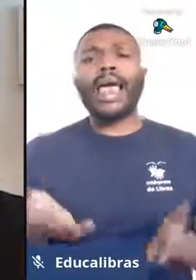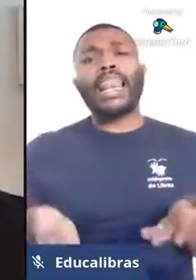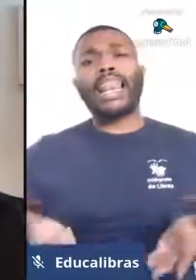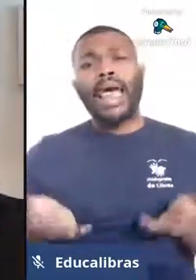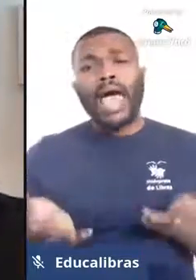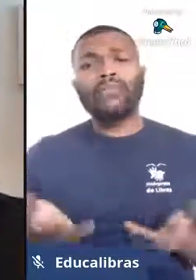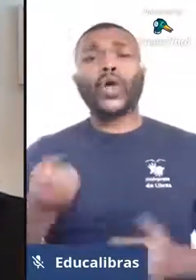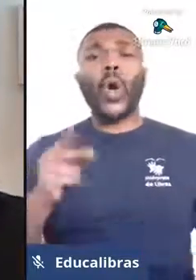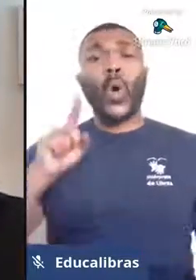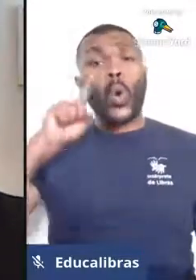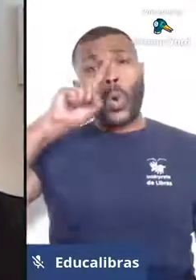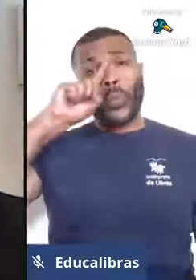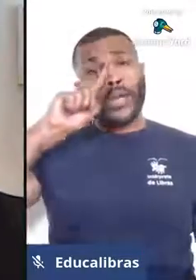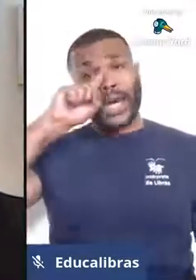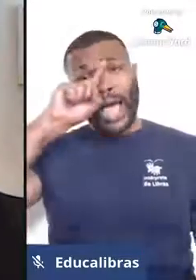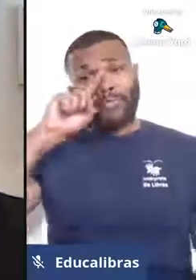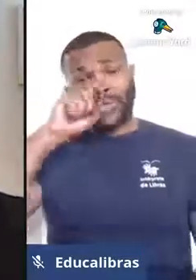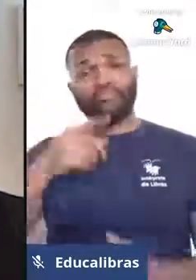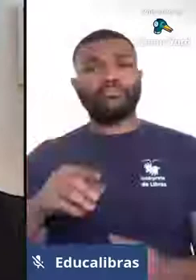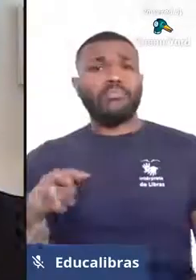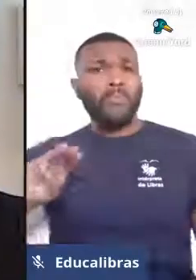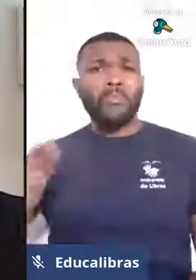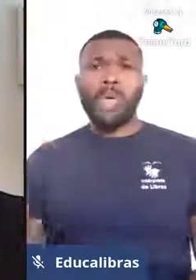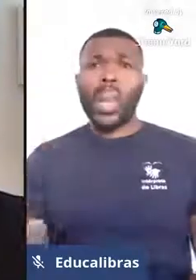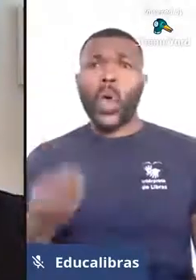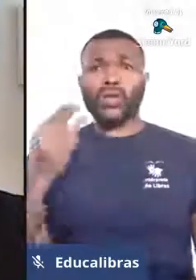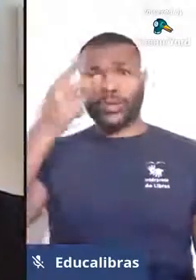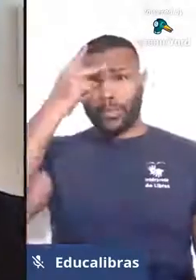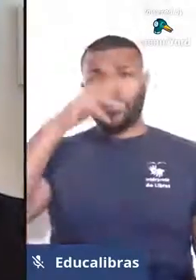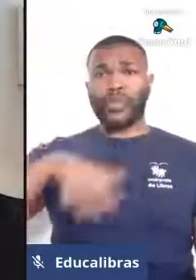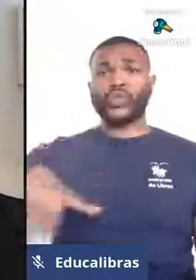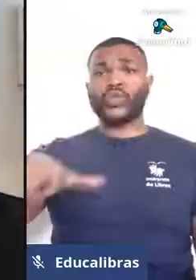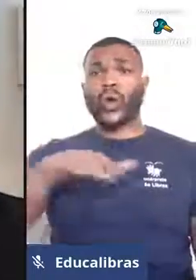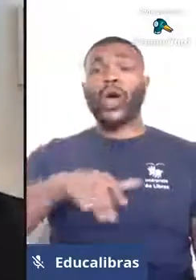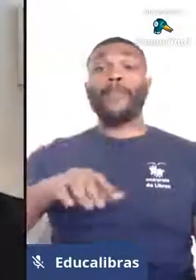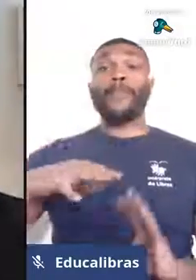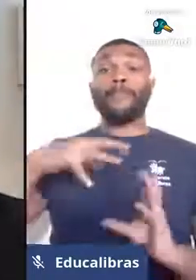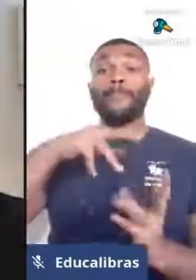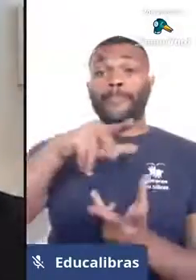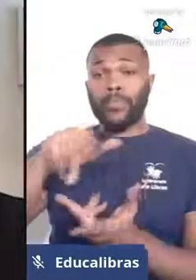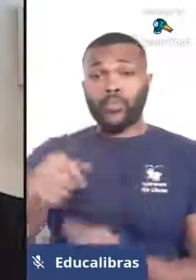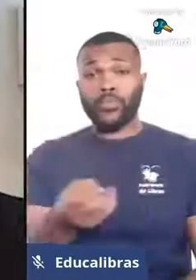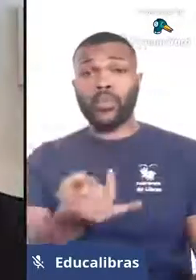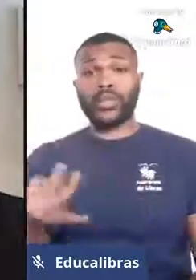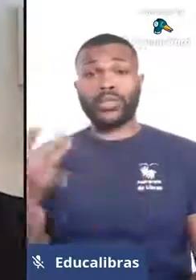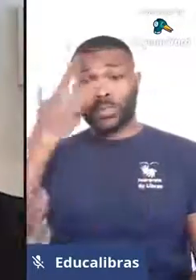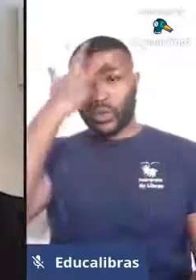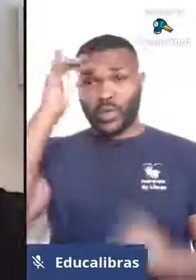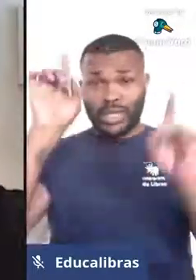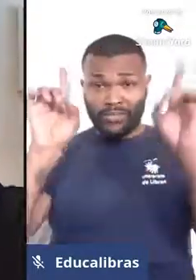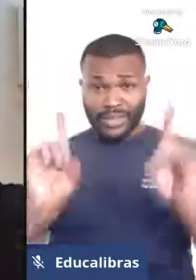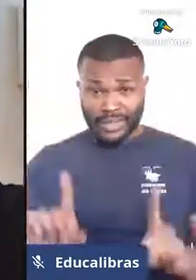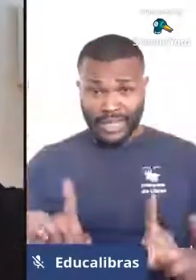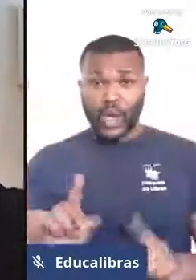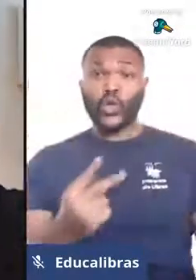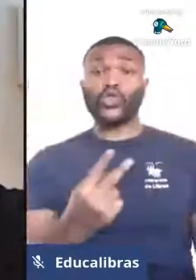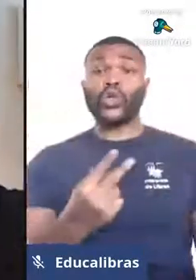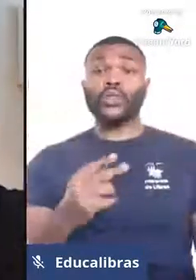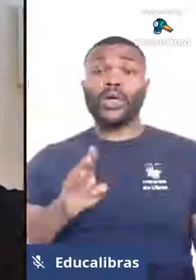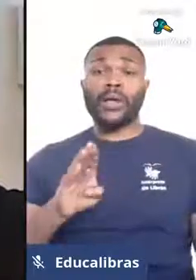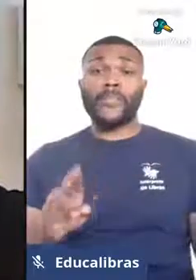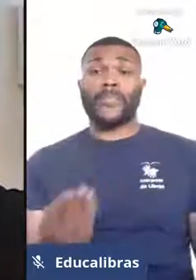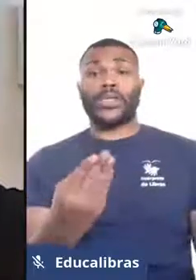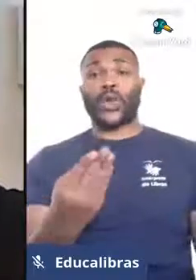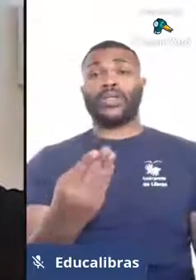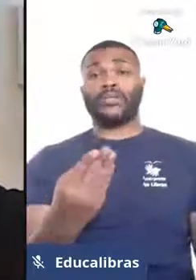50 milhões de pessoas. No mundo são, então, 2 bilhões de pessoas. Então, você deixar todas